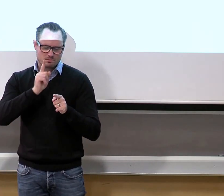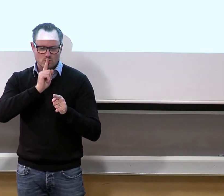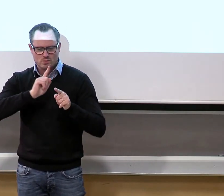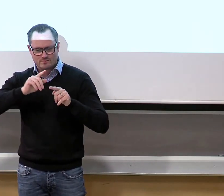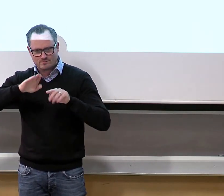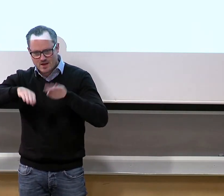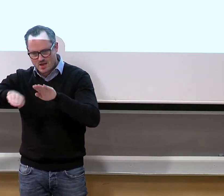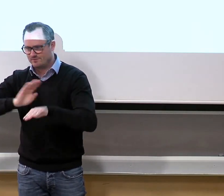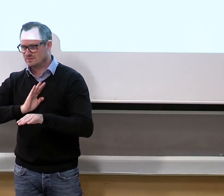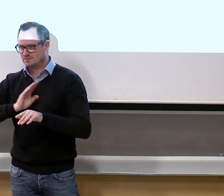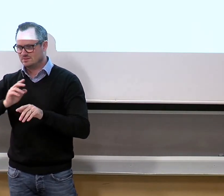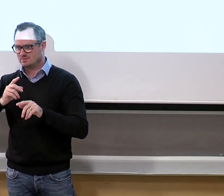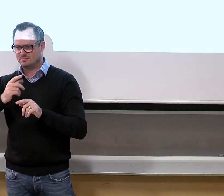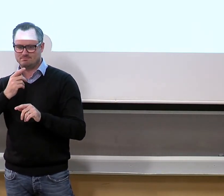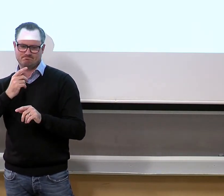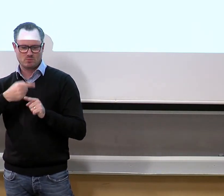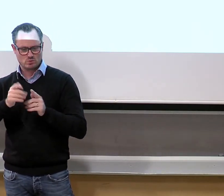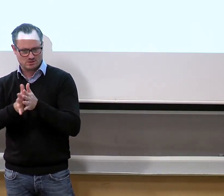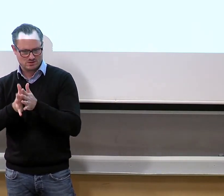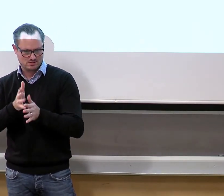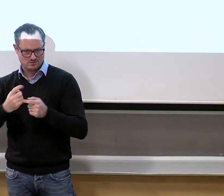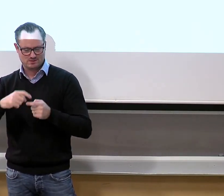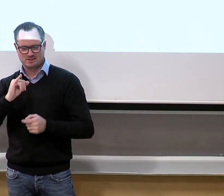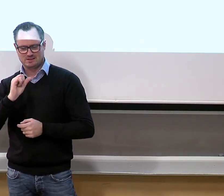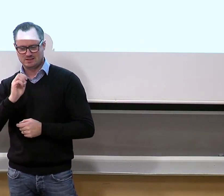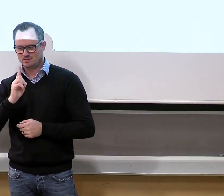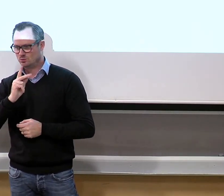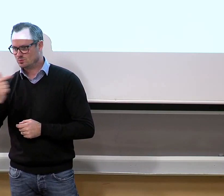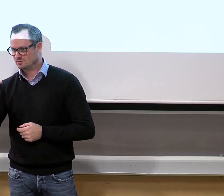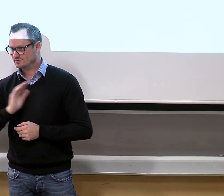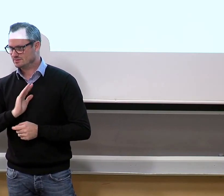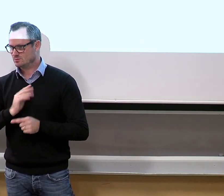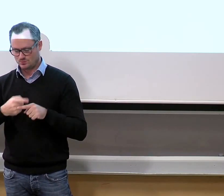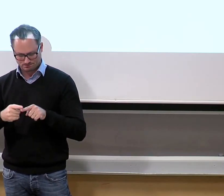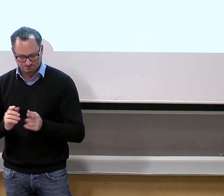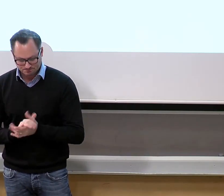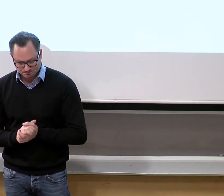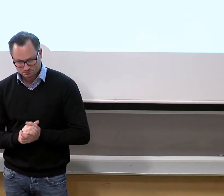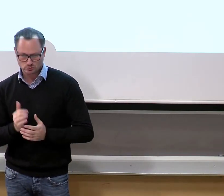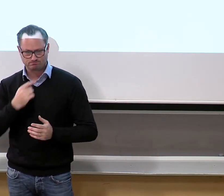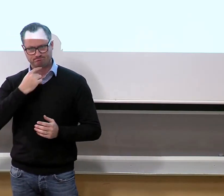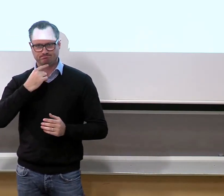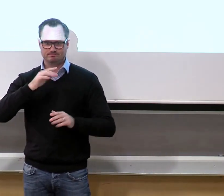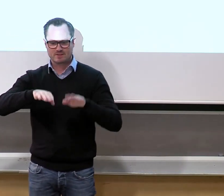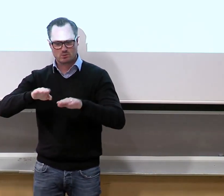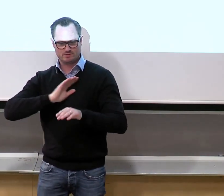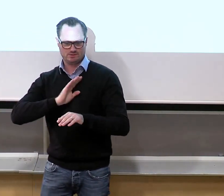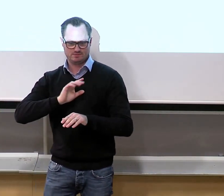Och det står då för igelkott och det finns då olika variationer på det, hur man uttalar